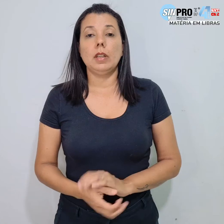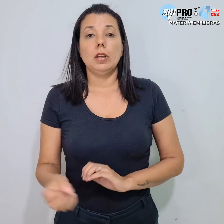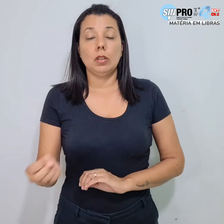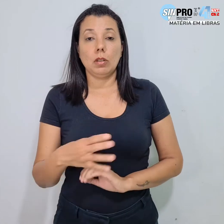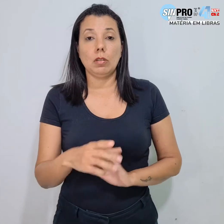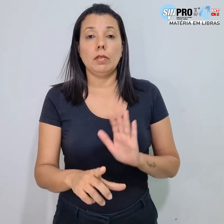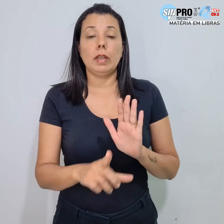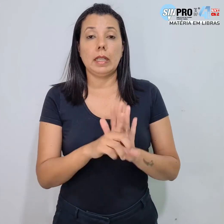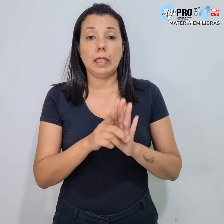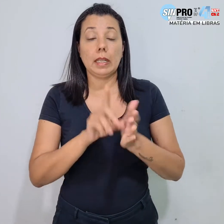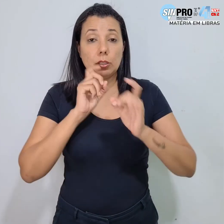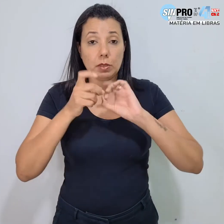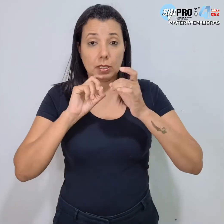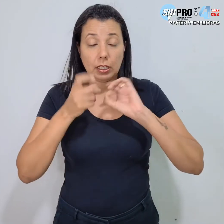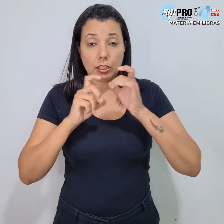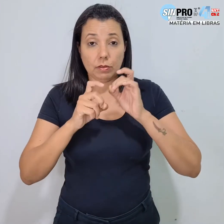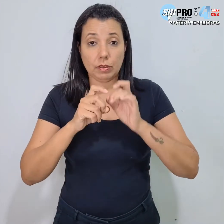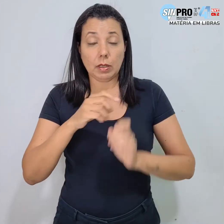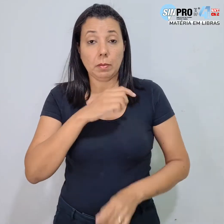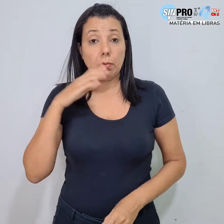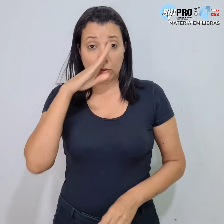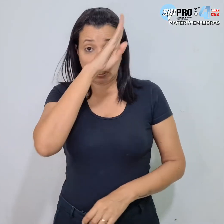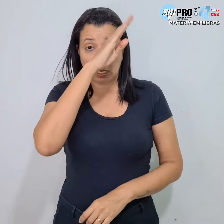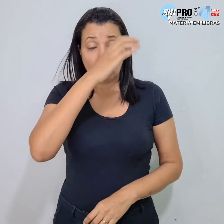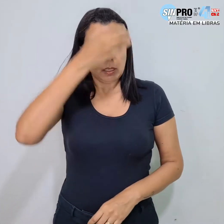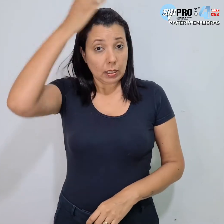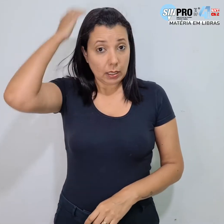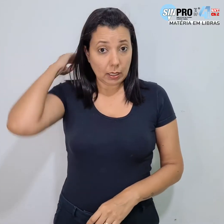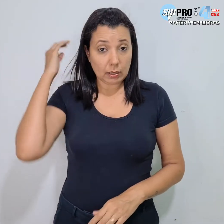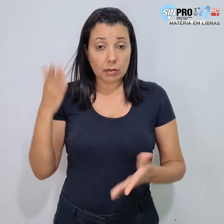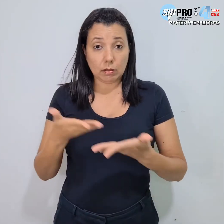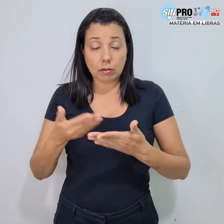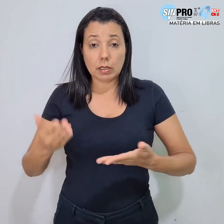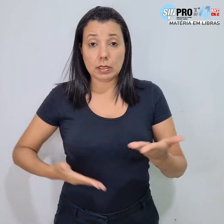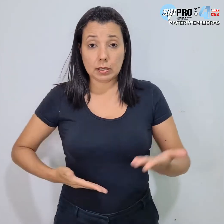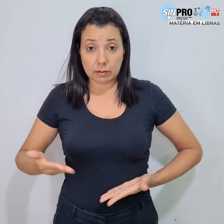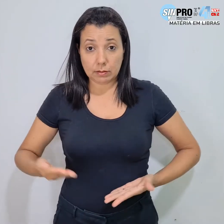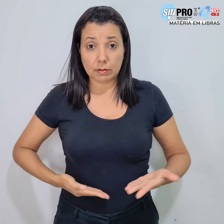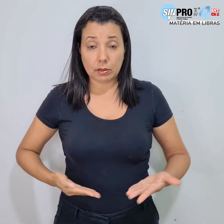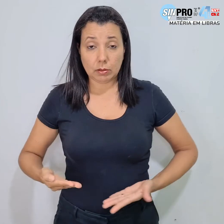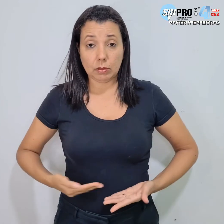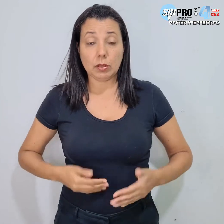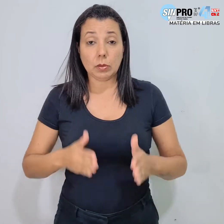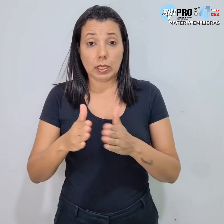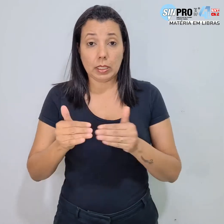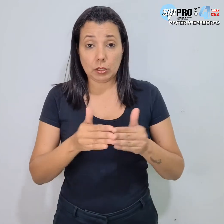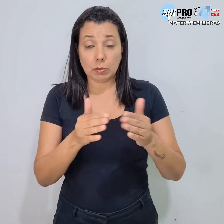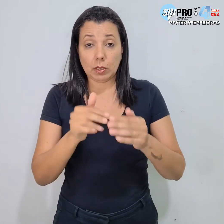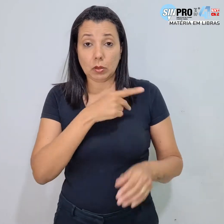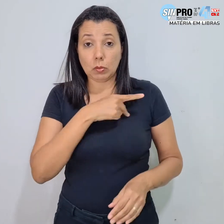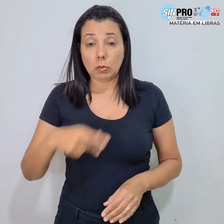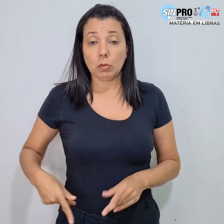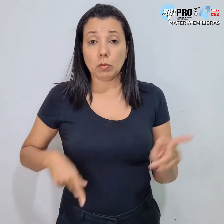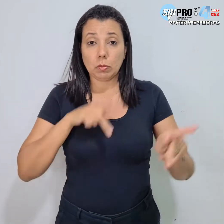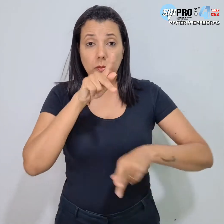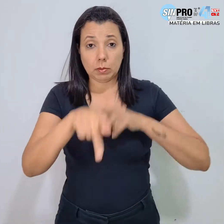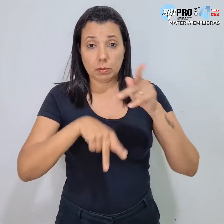Reforma administrativa de Bolsonaro e Guedes ataca as carreiras de servidores e o atendimento público à